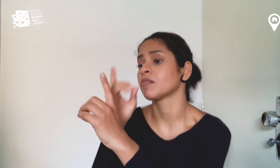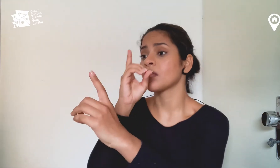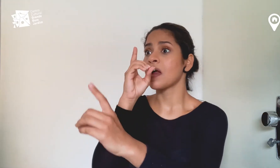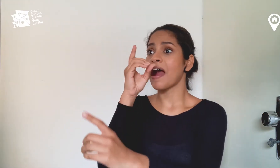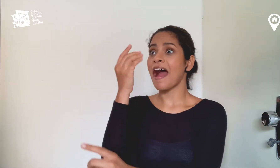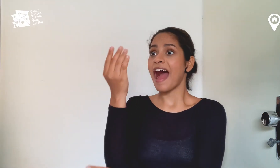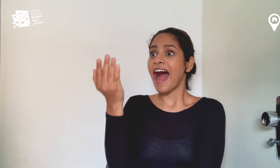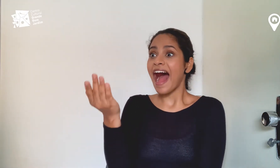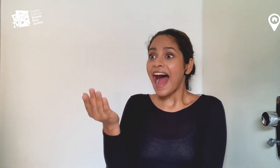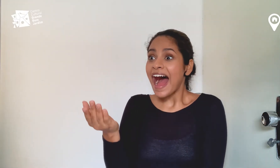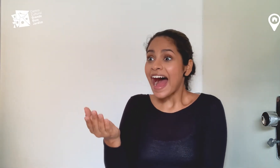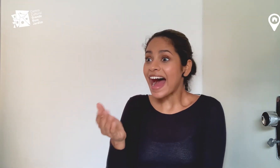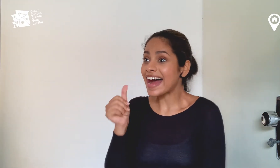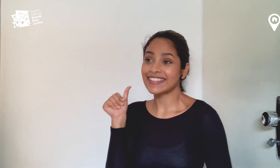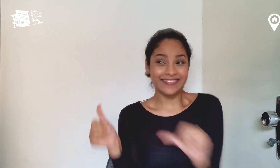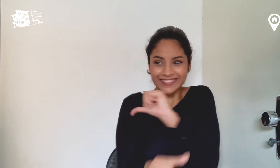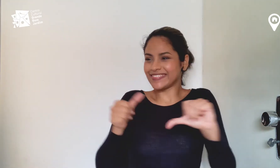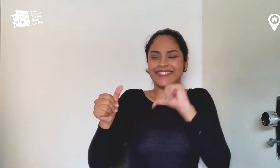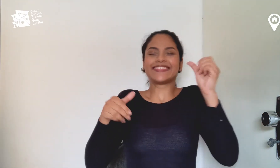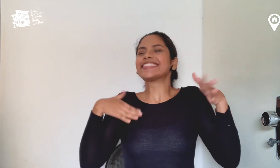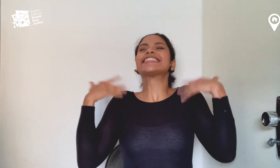Basta eu encontrar você no caminho.